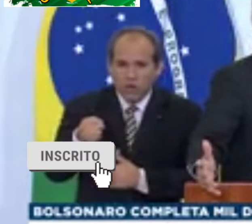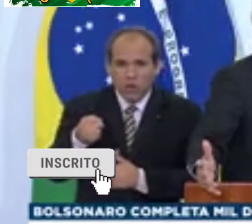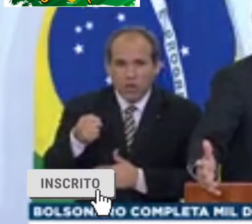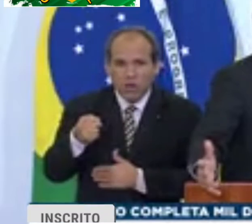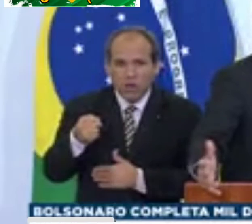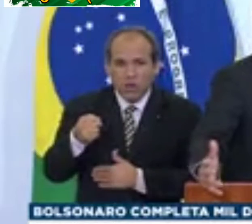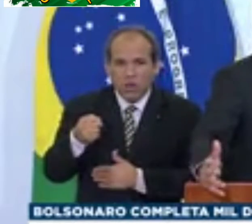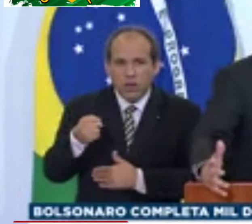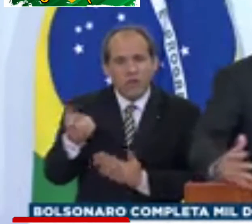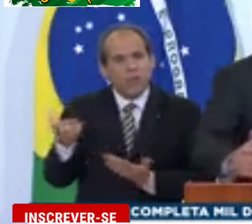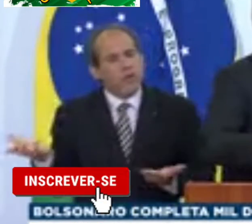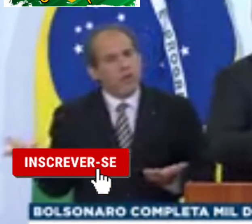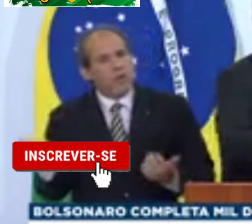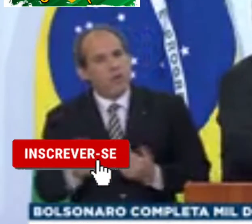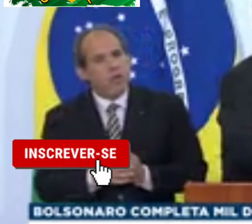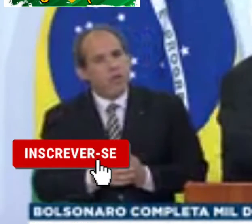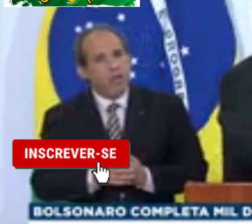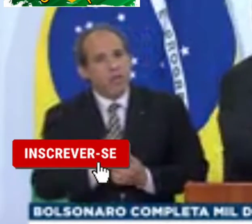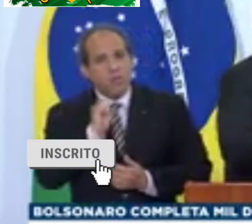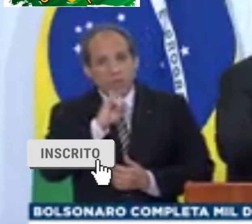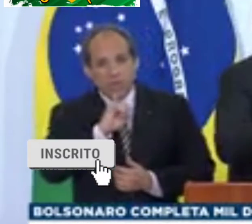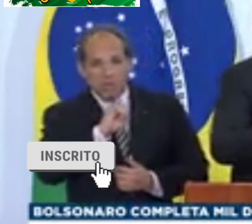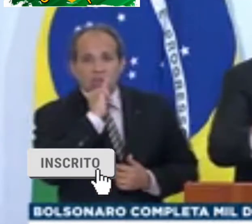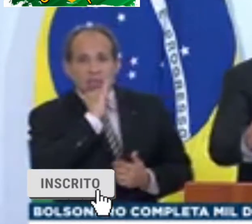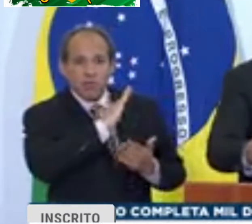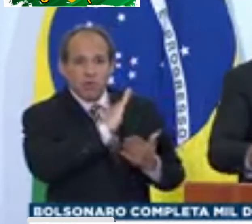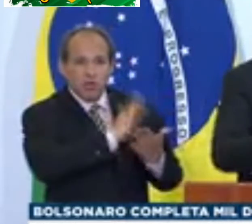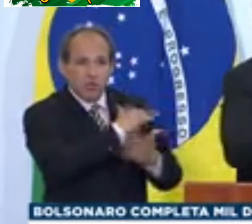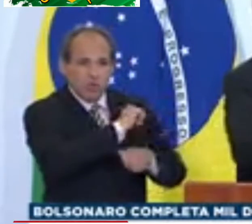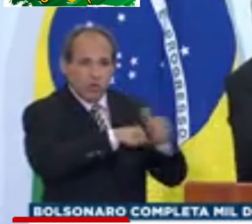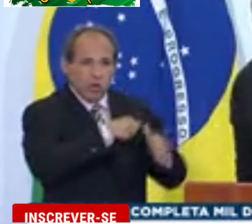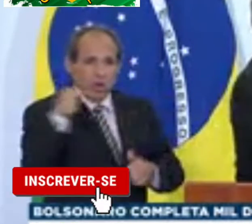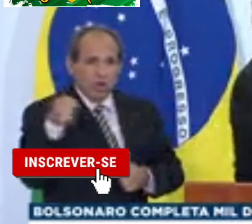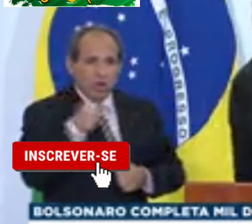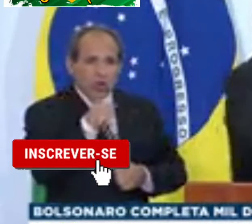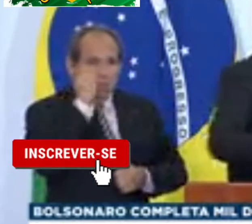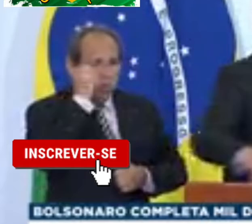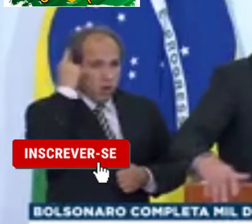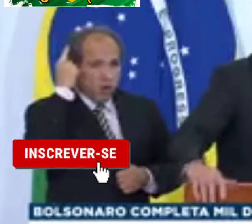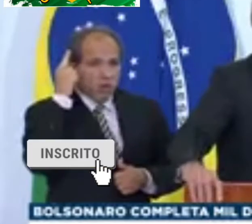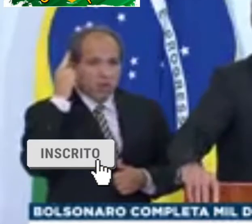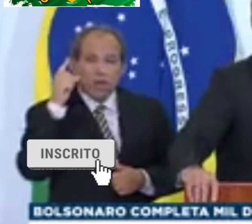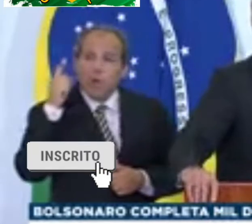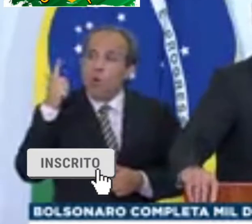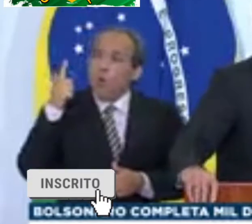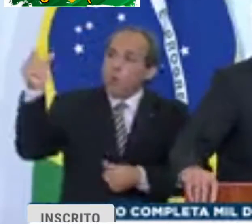Guedes? Se for para trocar, tem que trocar com alguém com uma política diferente da dele.